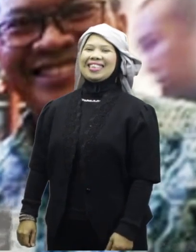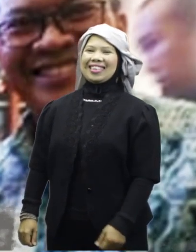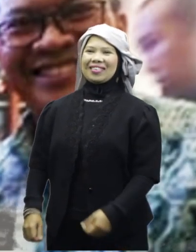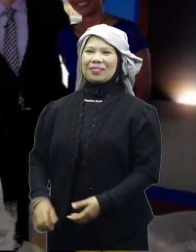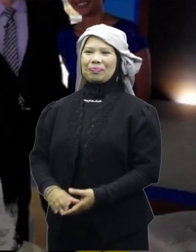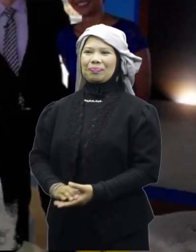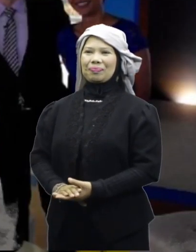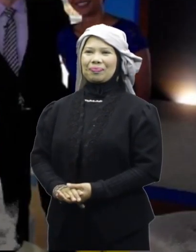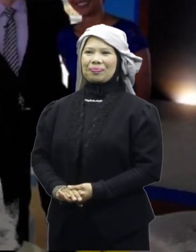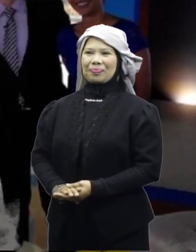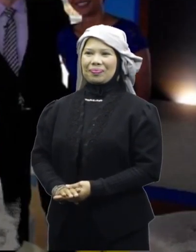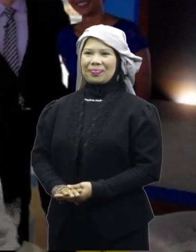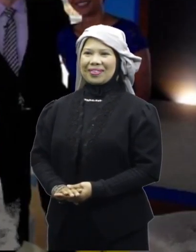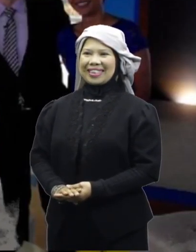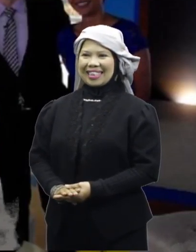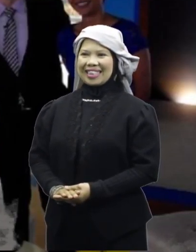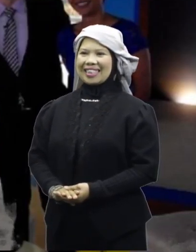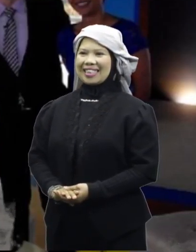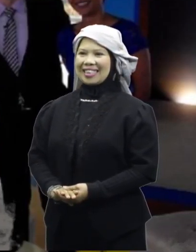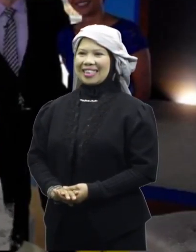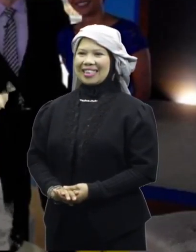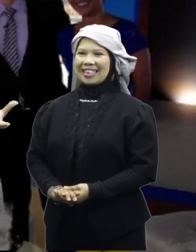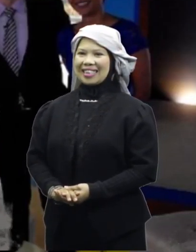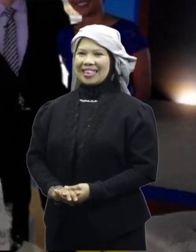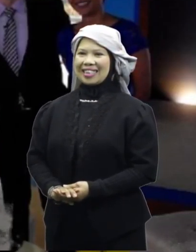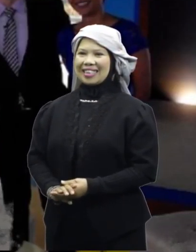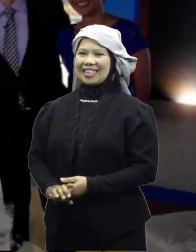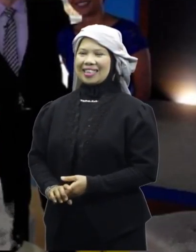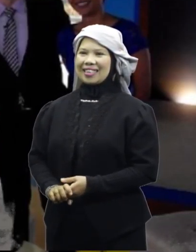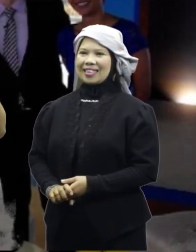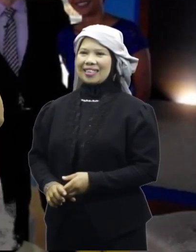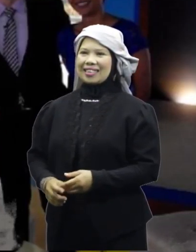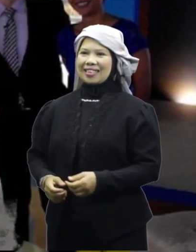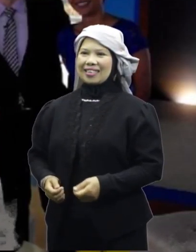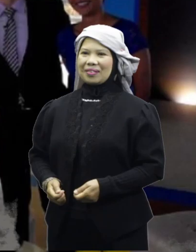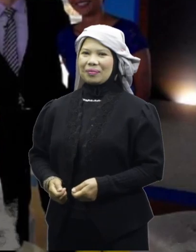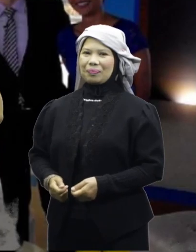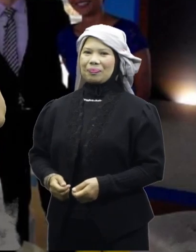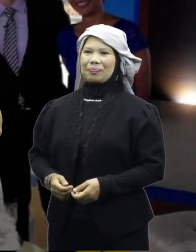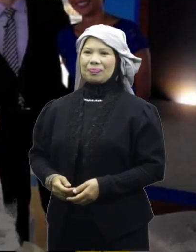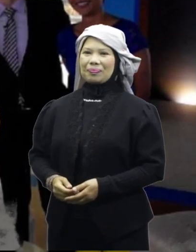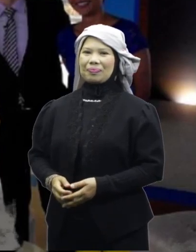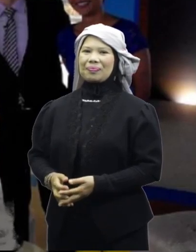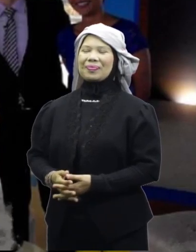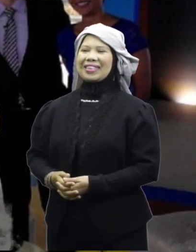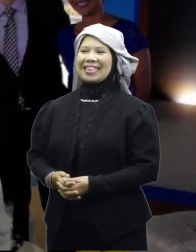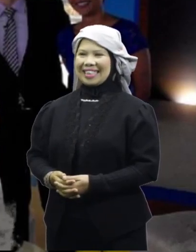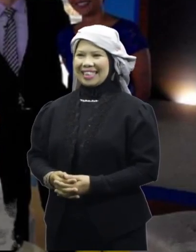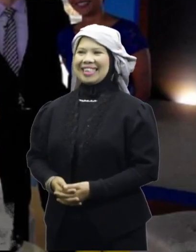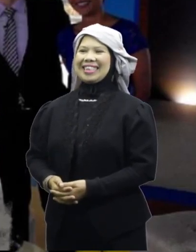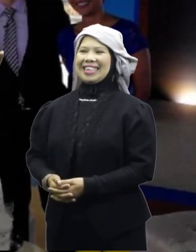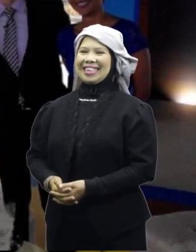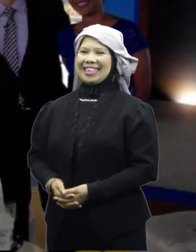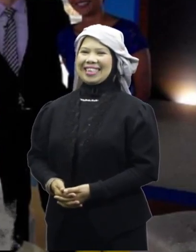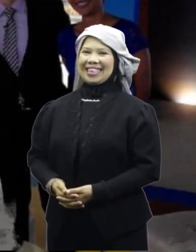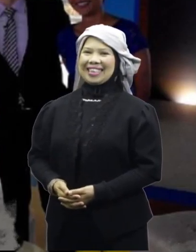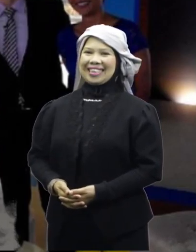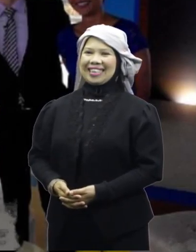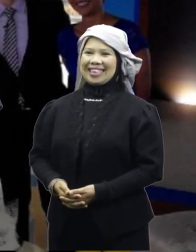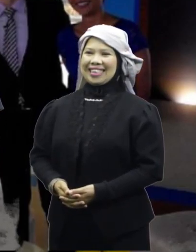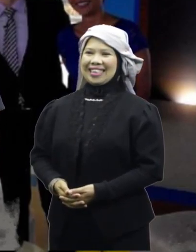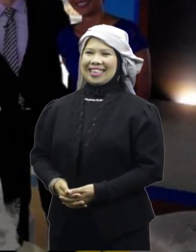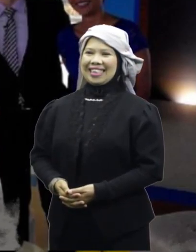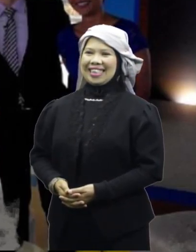Gitu. Mengerti dulu untuk dimengerti. Jadi apa yang sampaikan terjadi itu hargai orang seperti kita menghargai diri sendiri. Itu